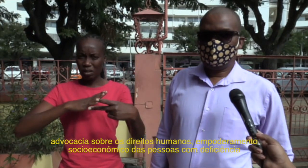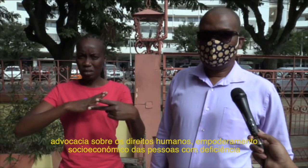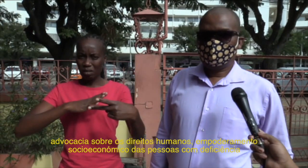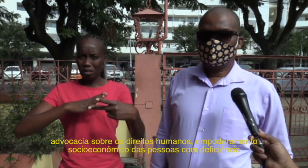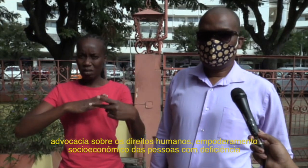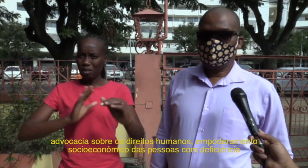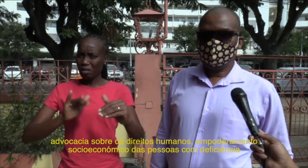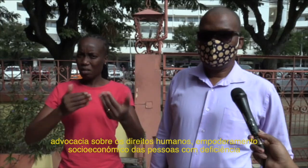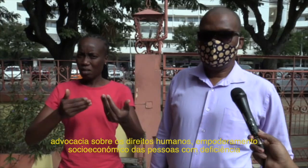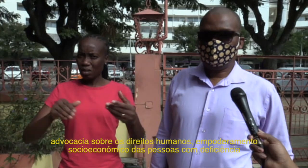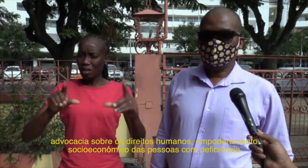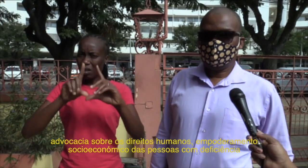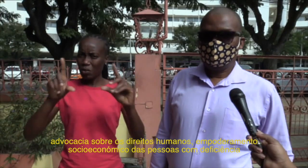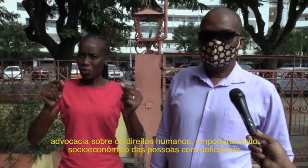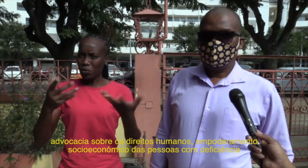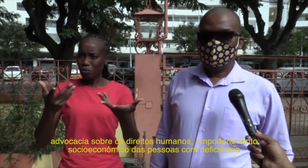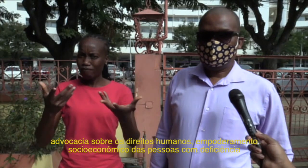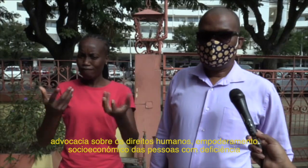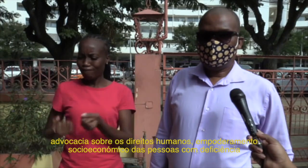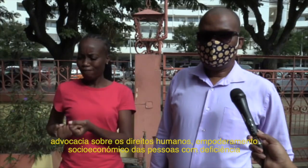sobre empoderamento